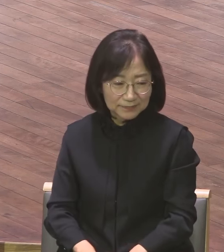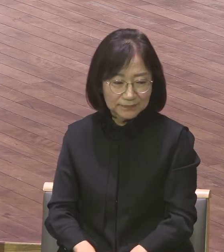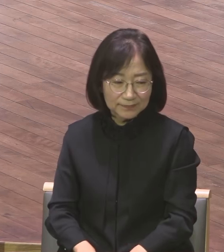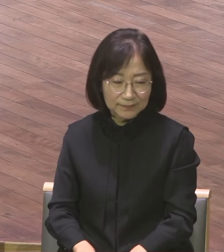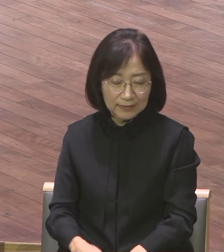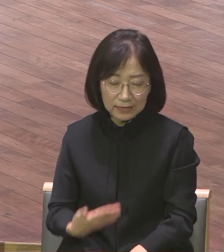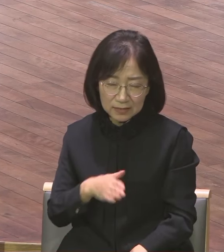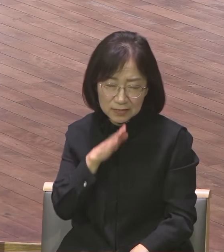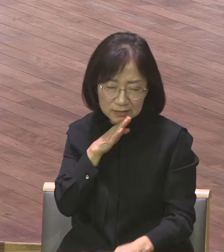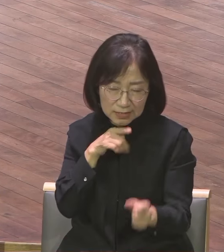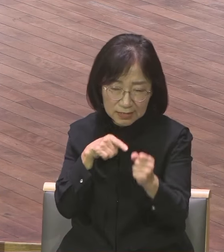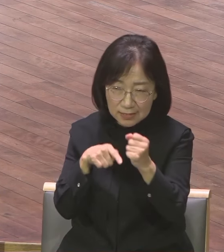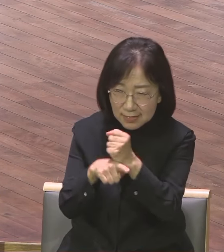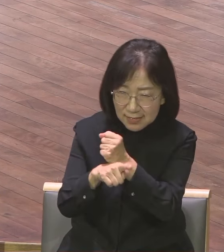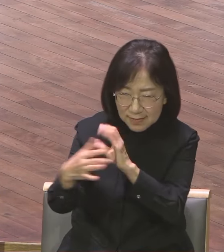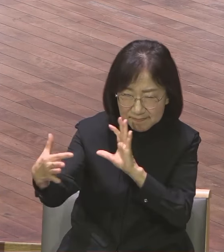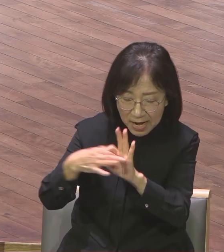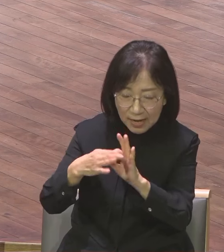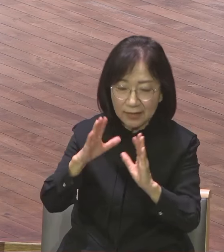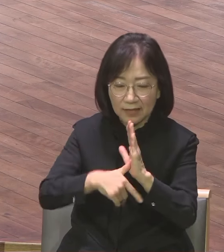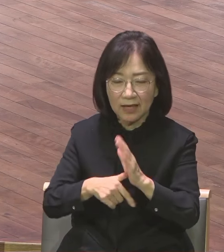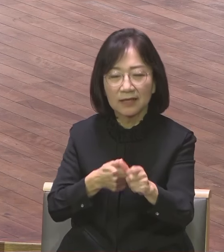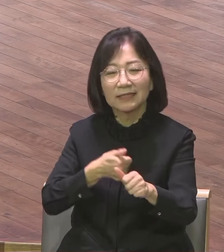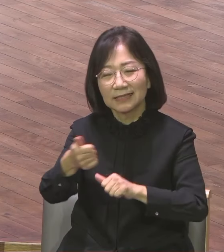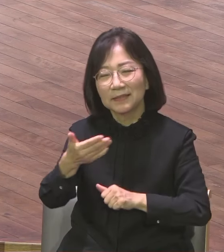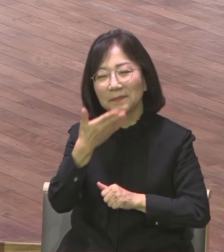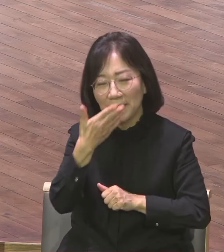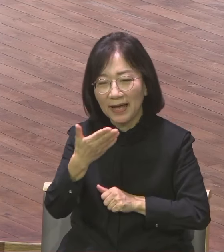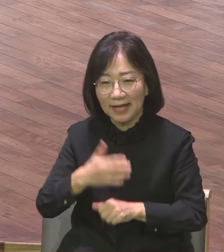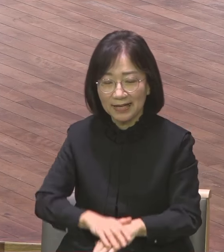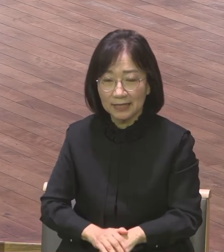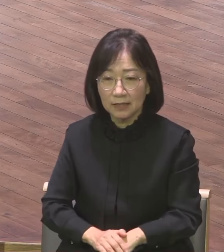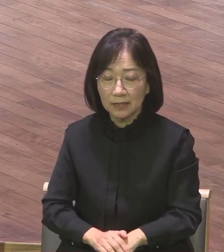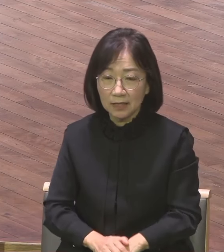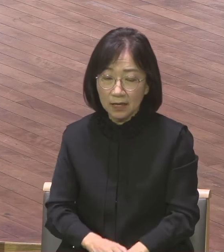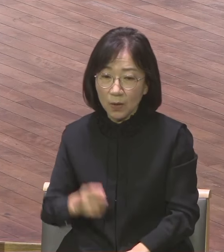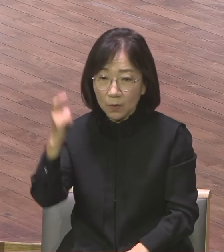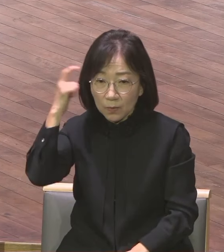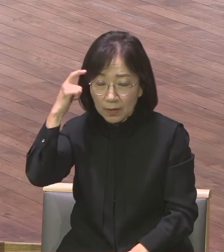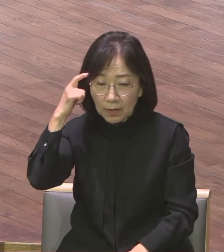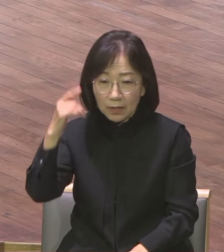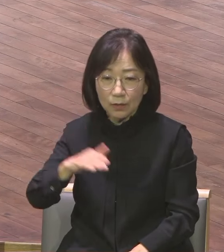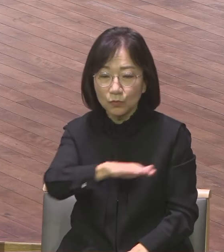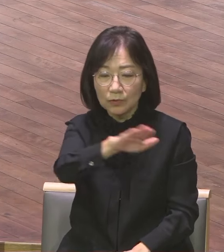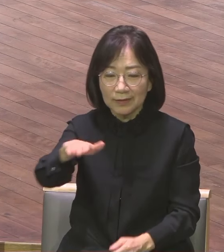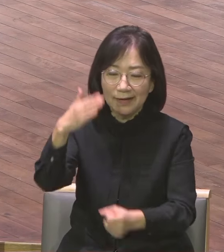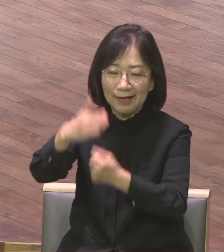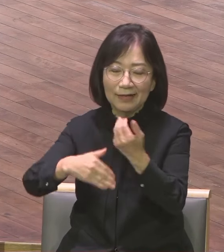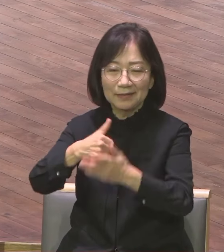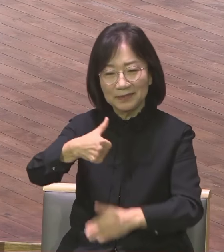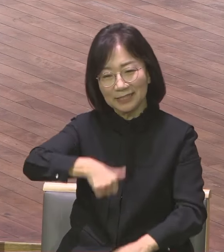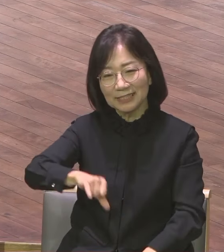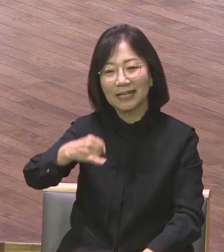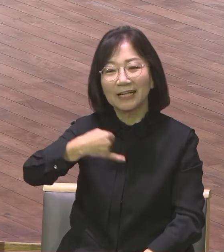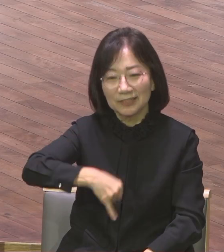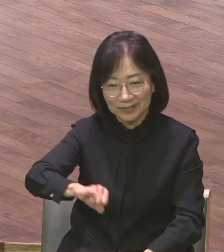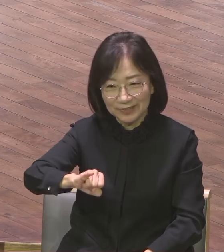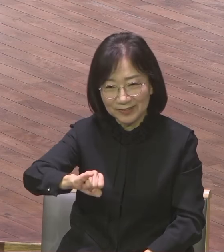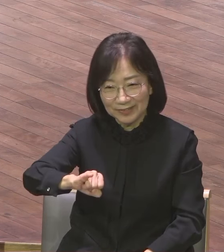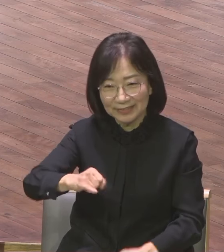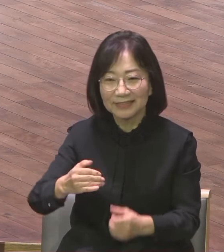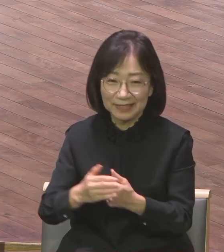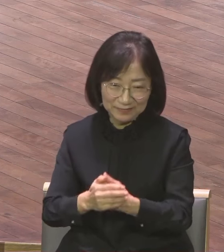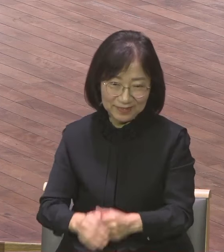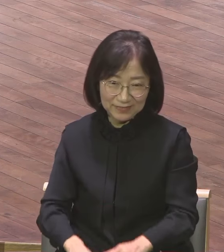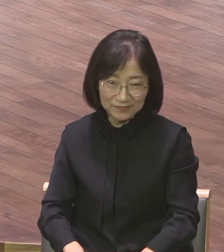승리하는 기쁨을 체험하게 되었습니다. 그것이 하나님의 자녀된 가장 큰 특징입니다. 하나님의